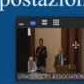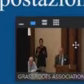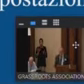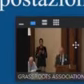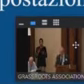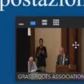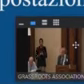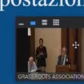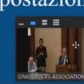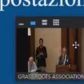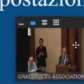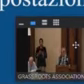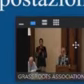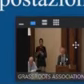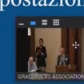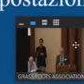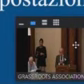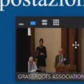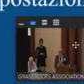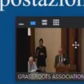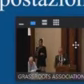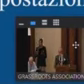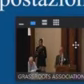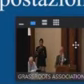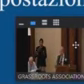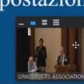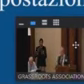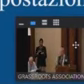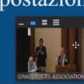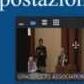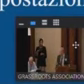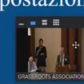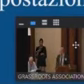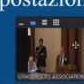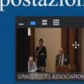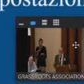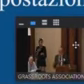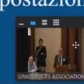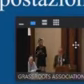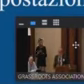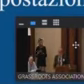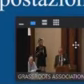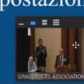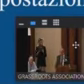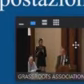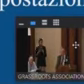Per un medico come noi, che siamo abituati a curare tante presenze, che siamo